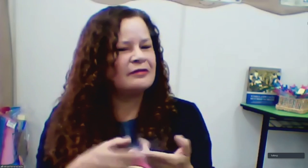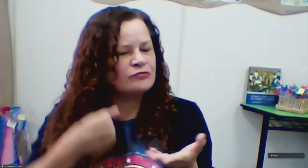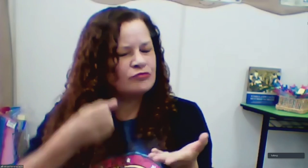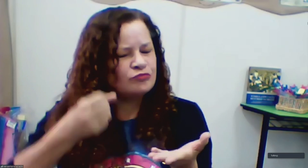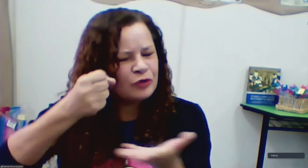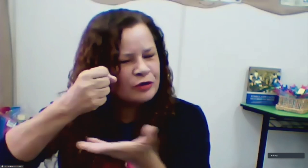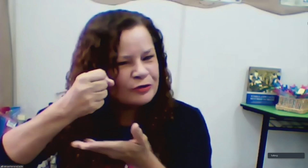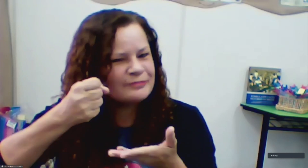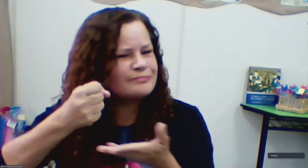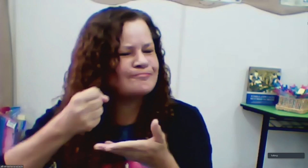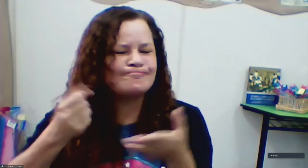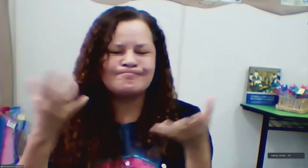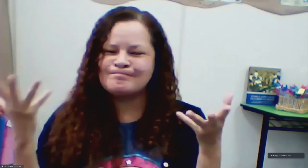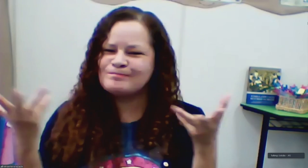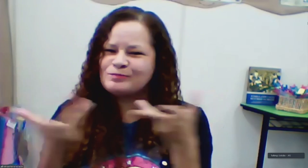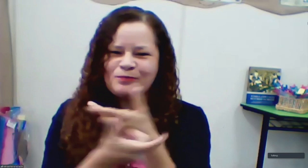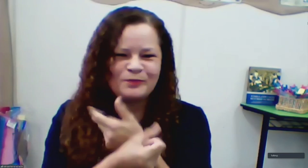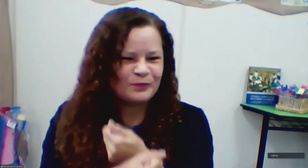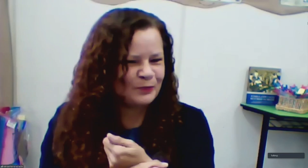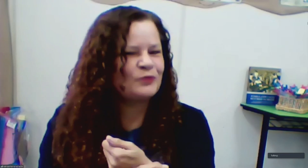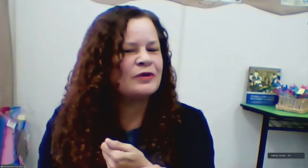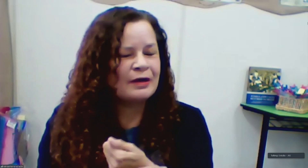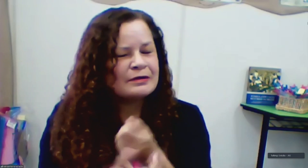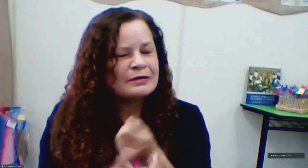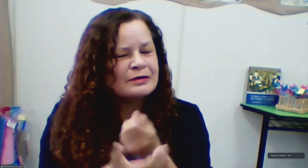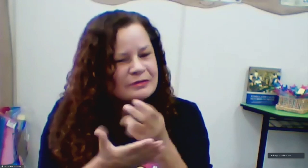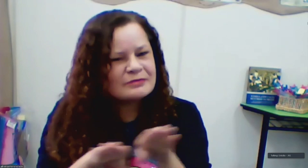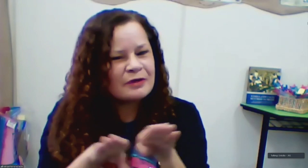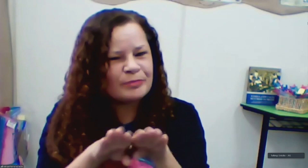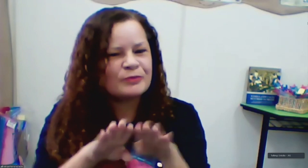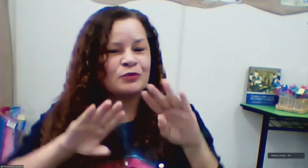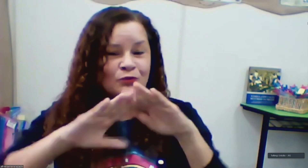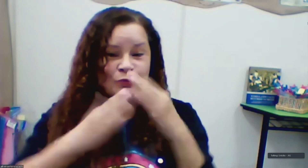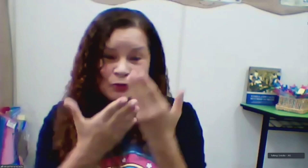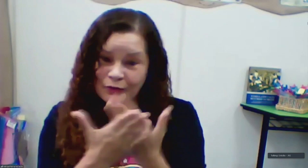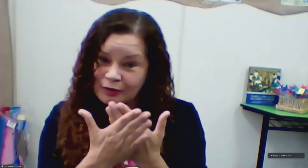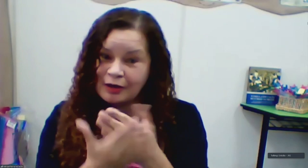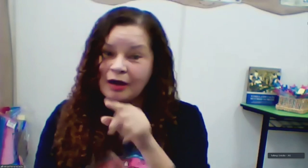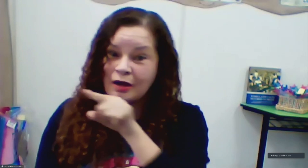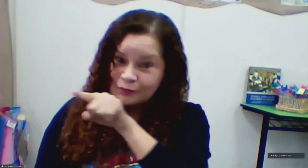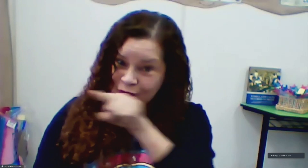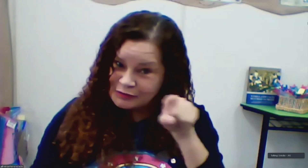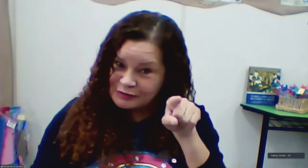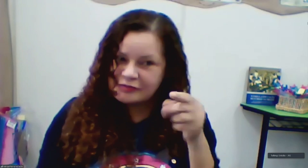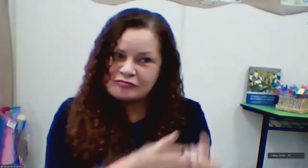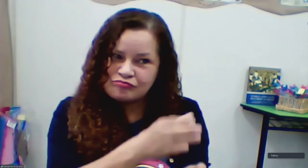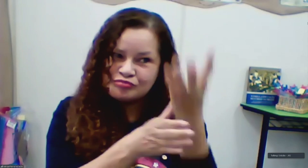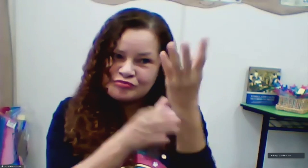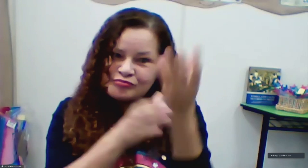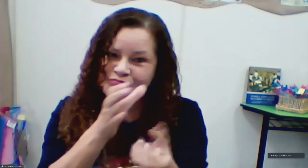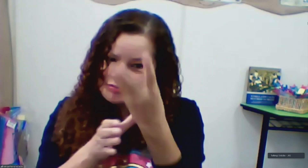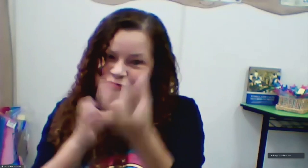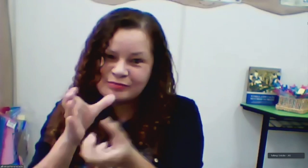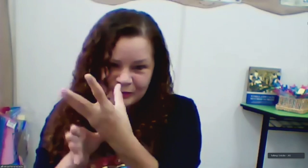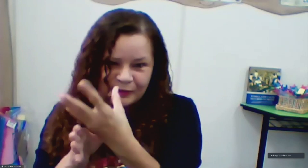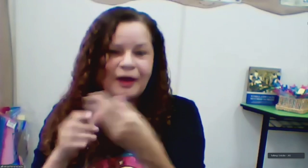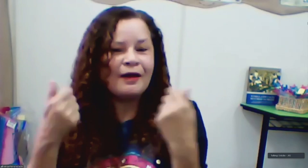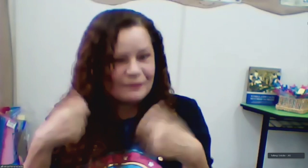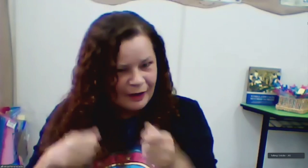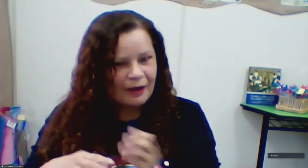boa tarde, sabe? Com muita paciência, é o básico, mas é maravilhoso. Isso também na